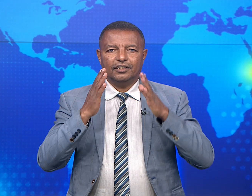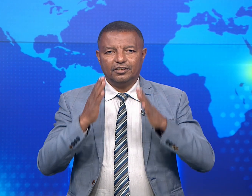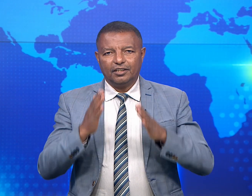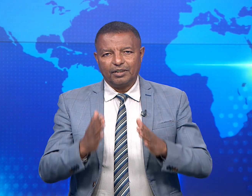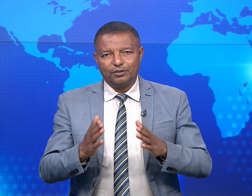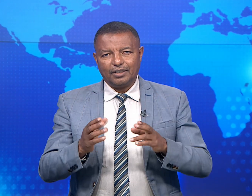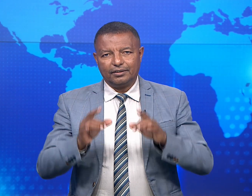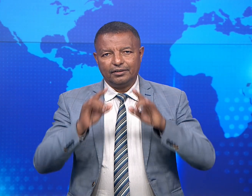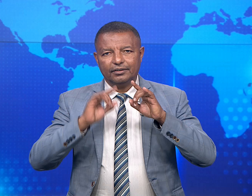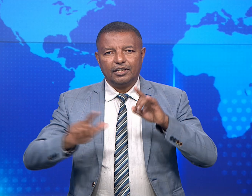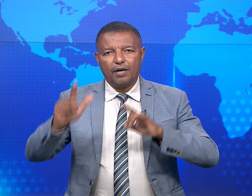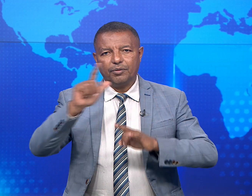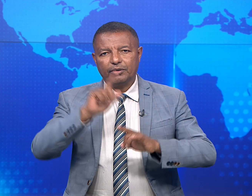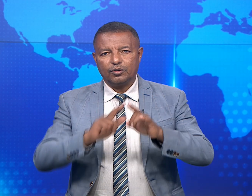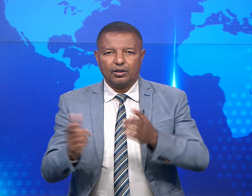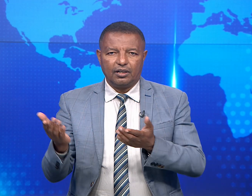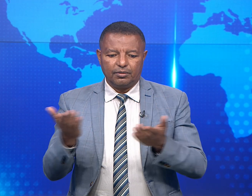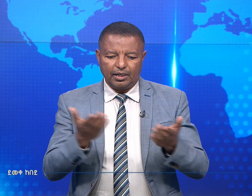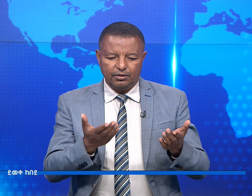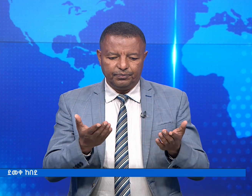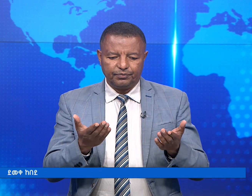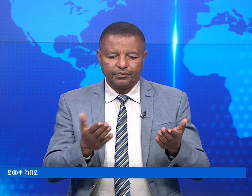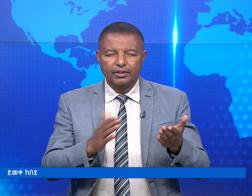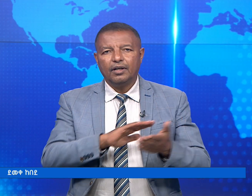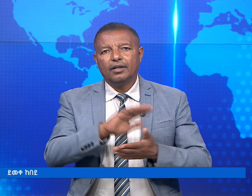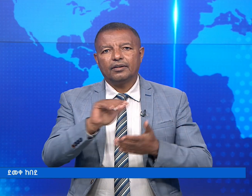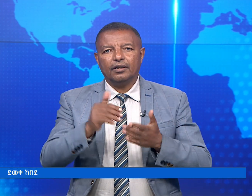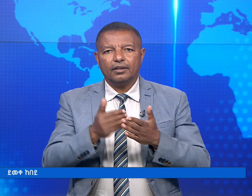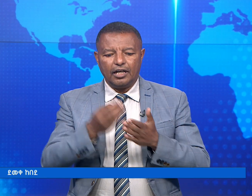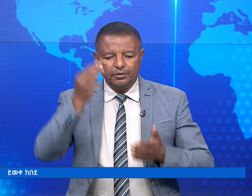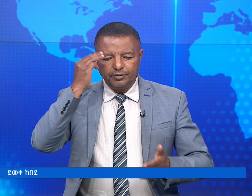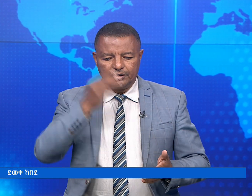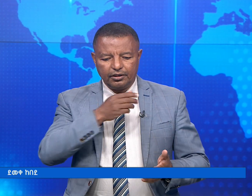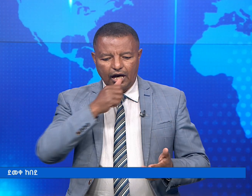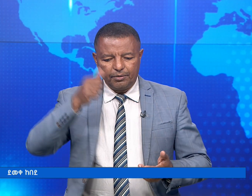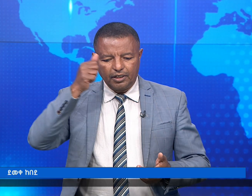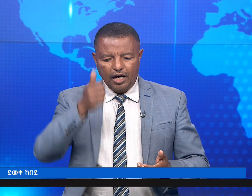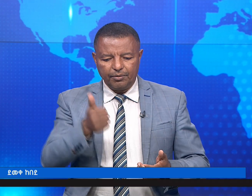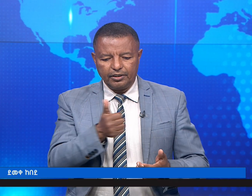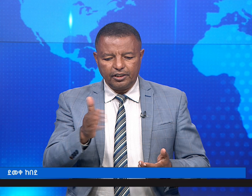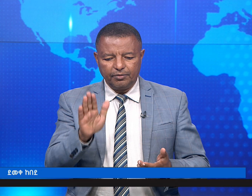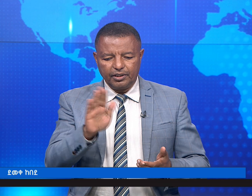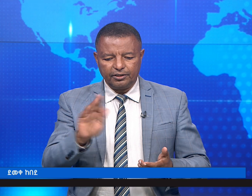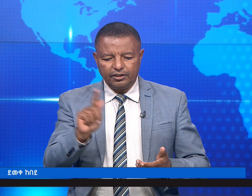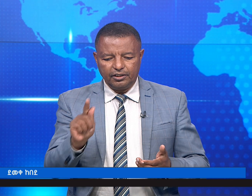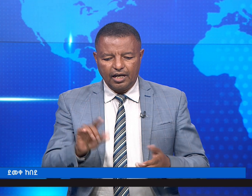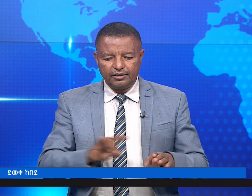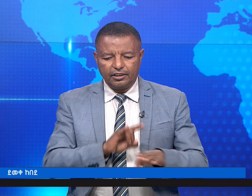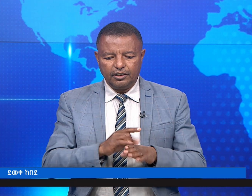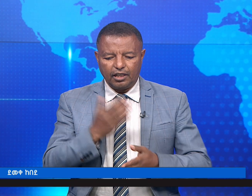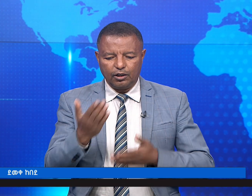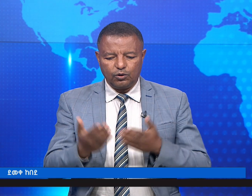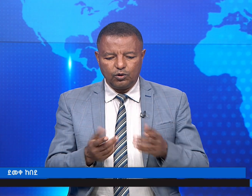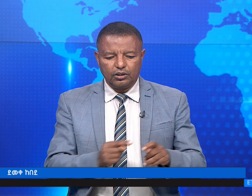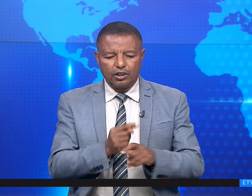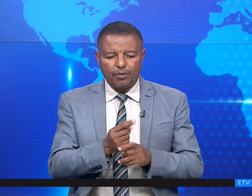ጤና ይስጥልኝ ተመልካቾቻችን፣ ዜና በምልክት ቋንቋ ቀርባሉ። ጠቅላይ ሚኒስትር አብይ አህመድ የኢሚግሬሽን እና